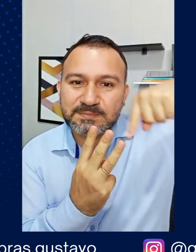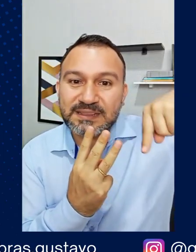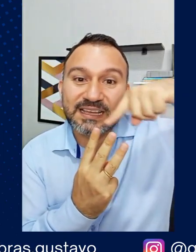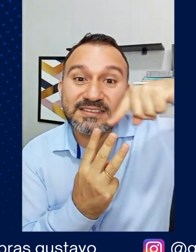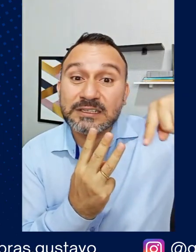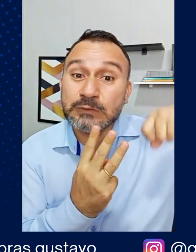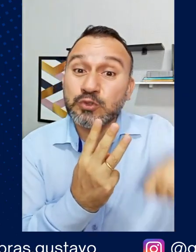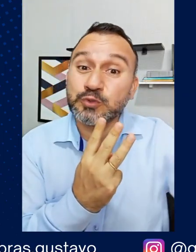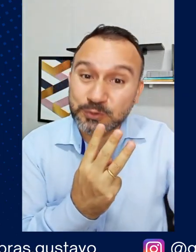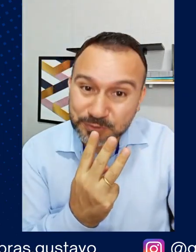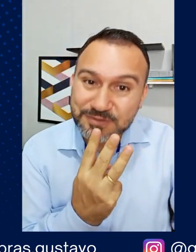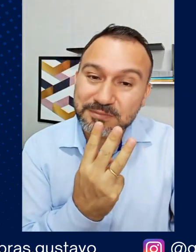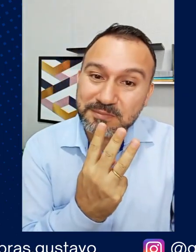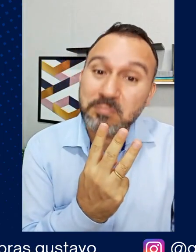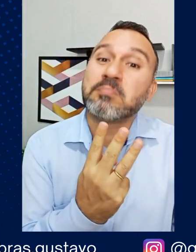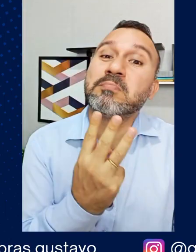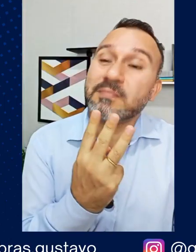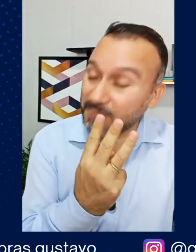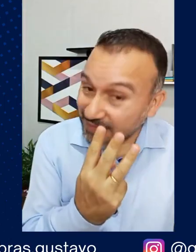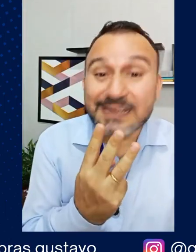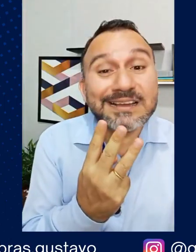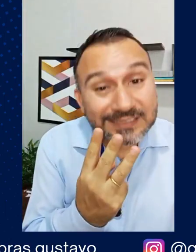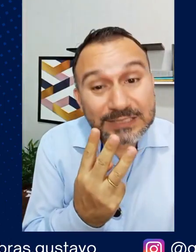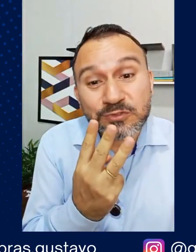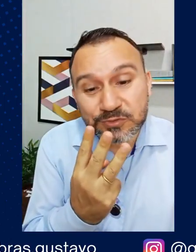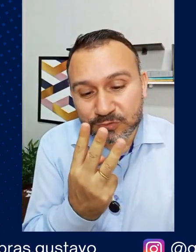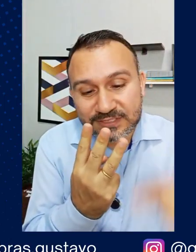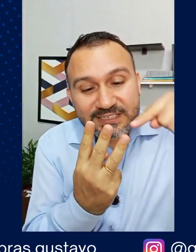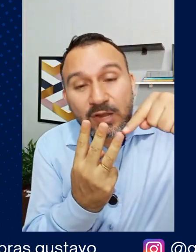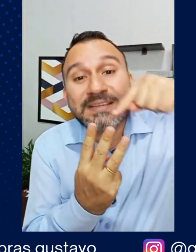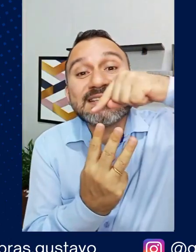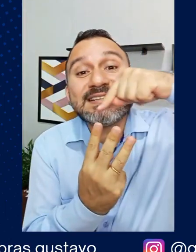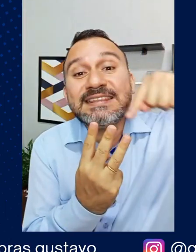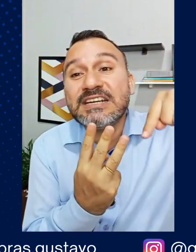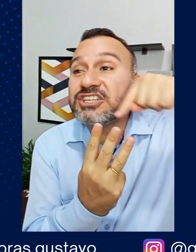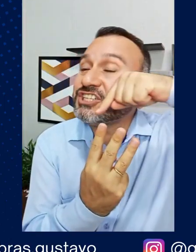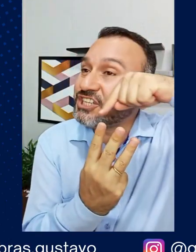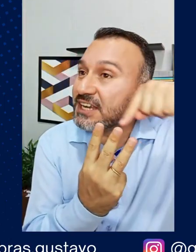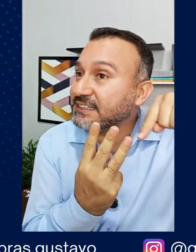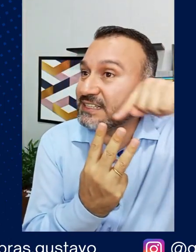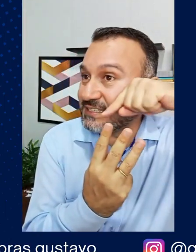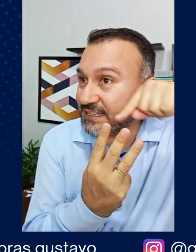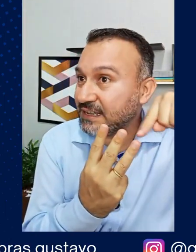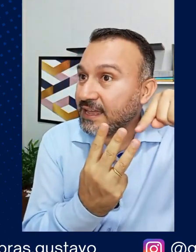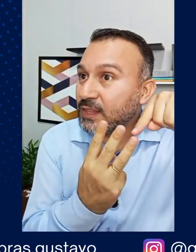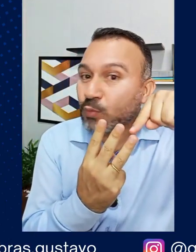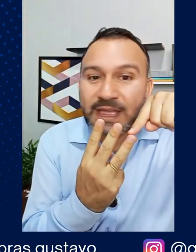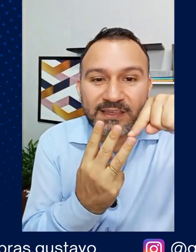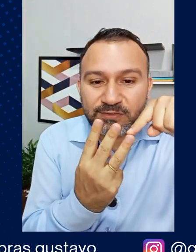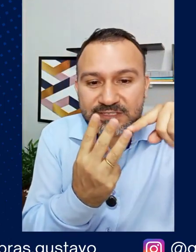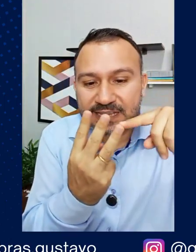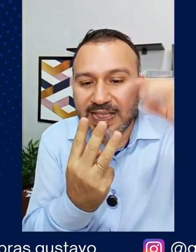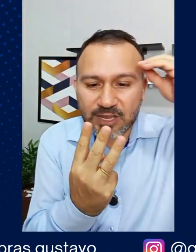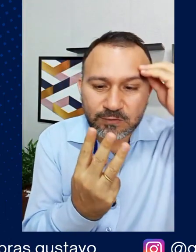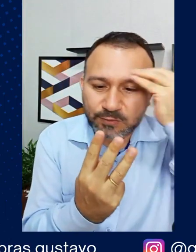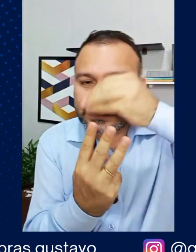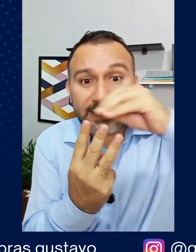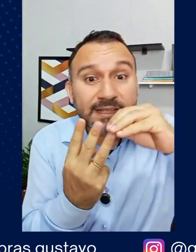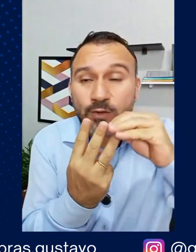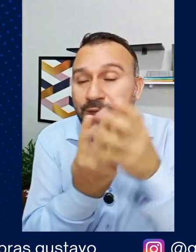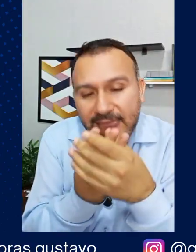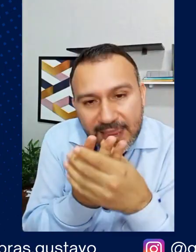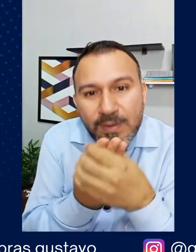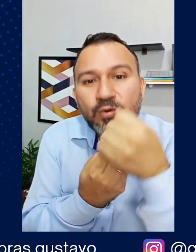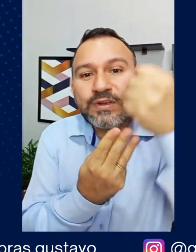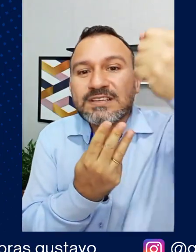Esses três pilares andam juntos. Andam juntos, eles têm uma sinergia entre si. Não é que você, o que que eu vou